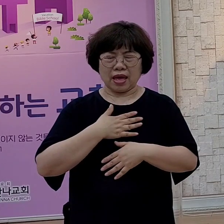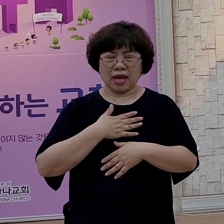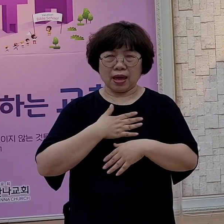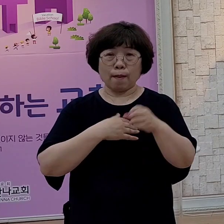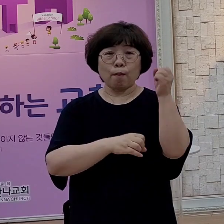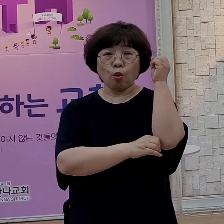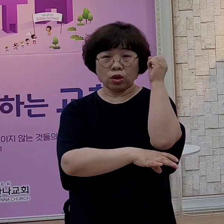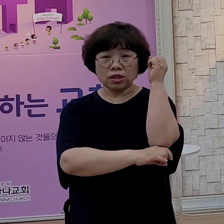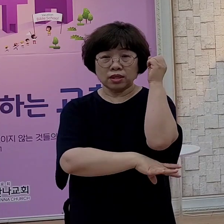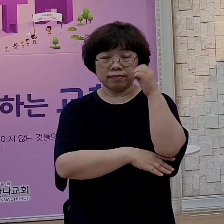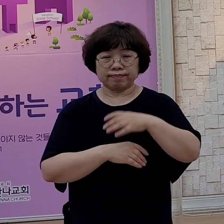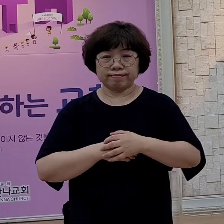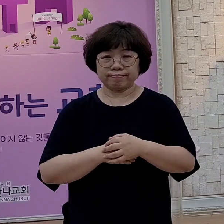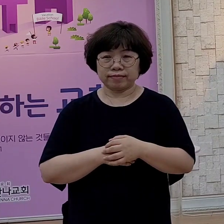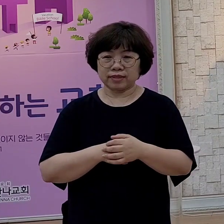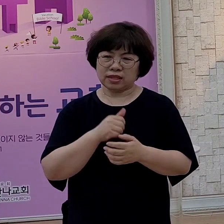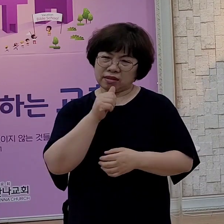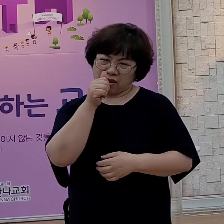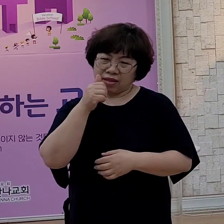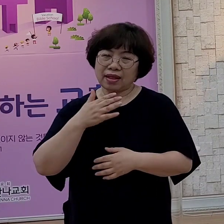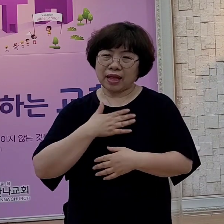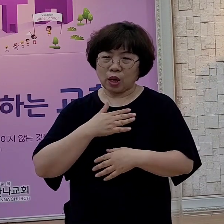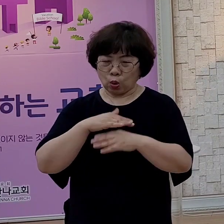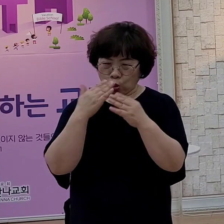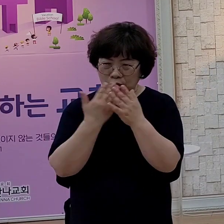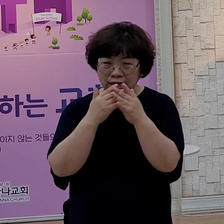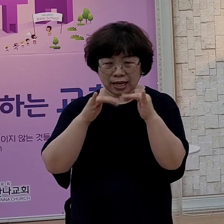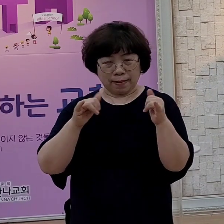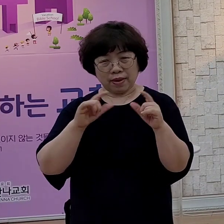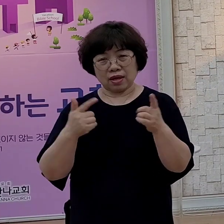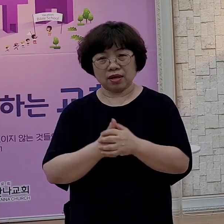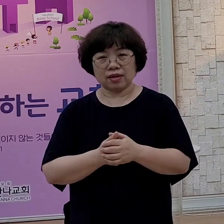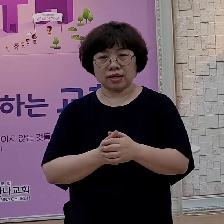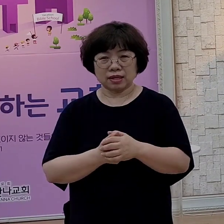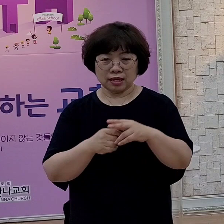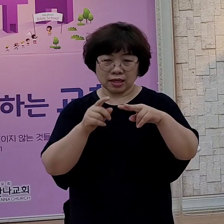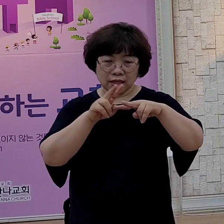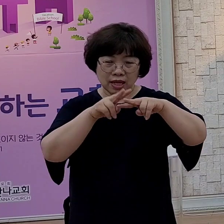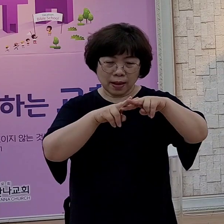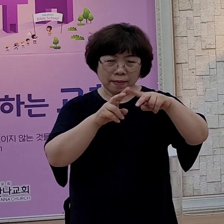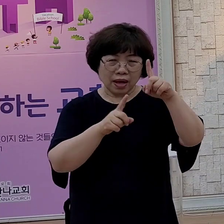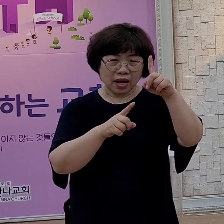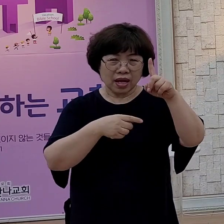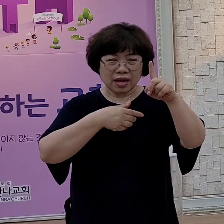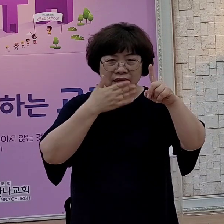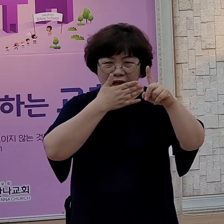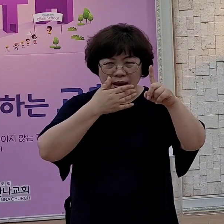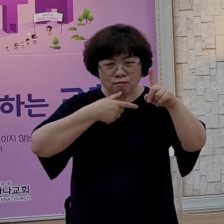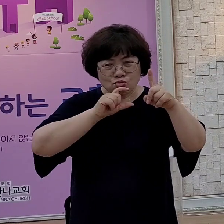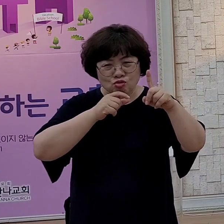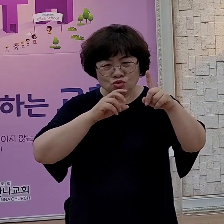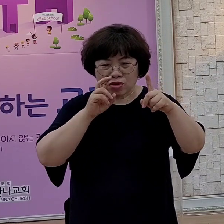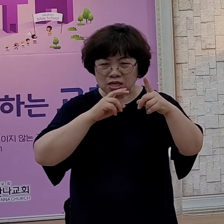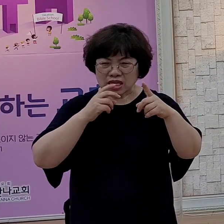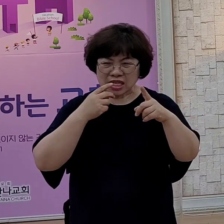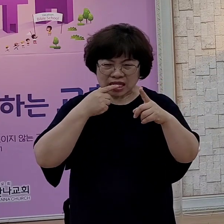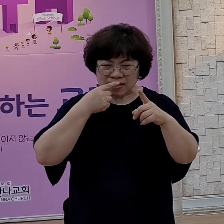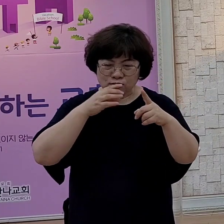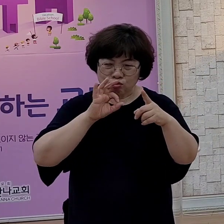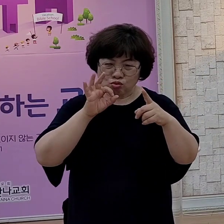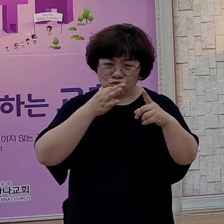절대로 내가 이 한 샘에서 썩물과 단물이 나오지 않는데 잠시 찬송했다고 여러분 착각하면 안